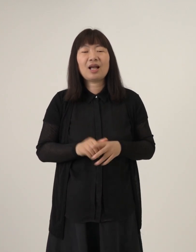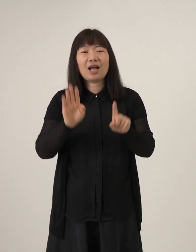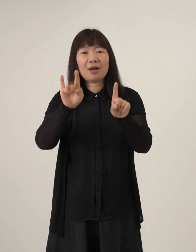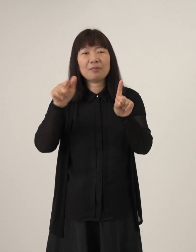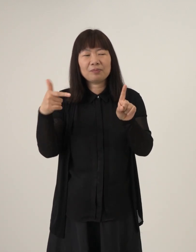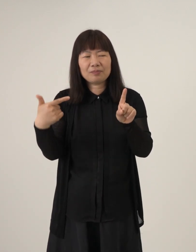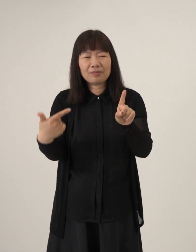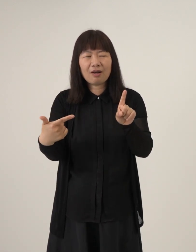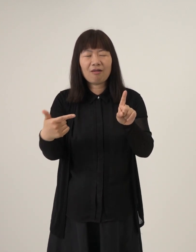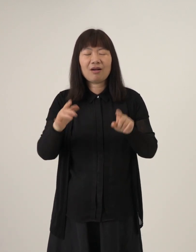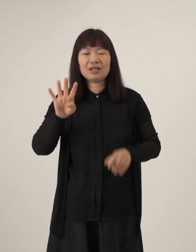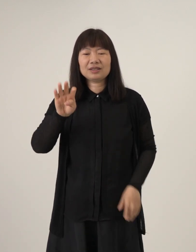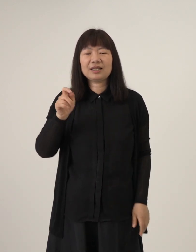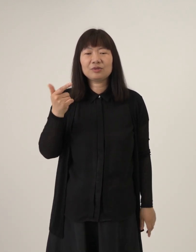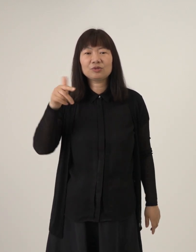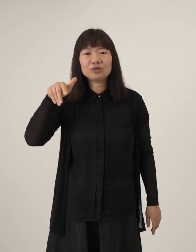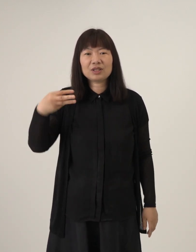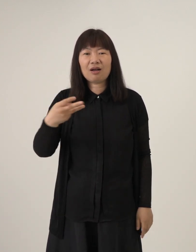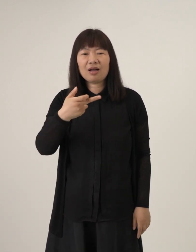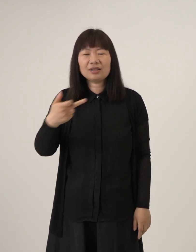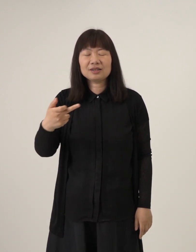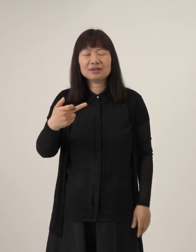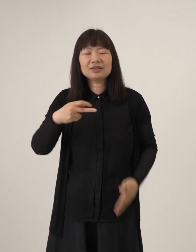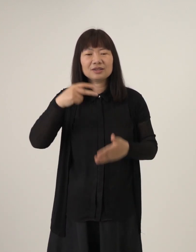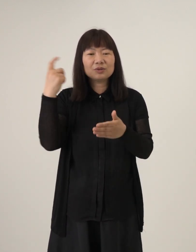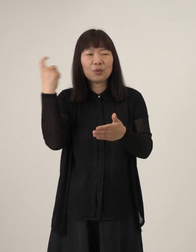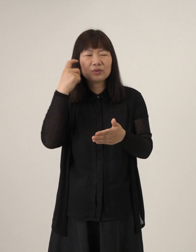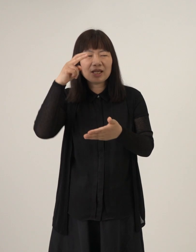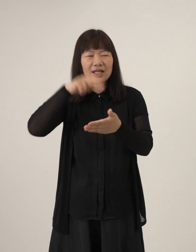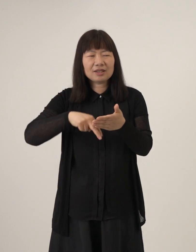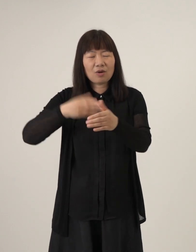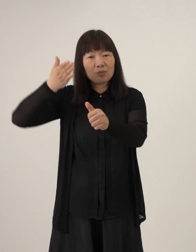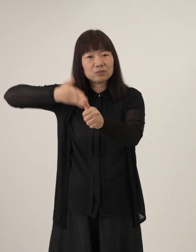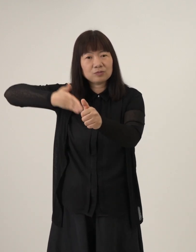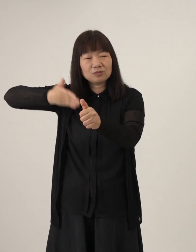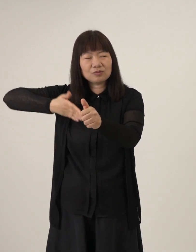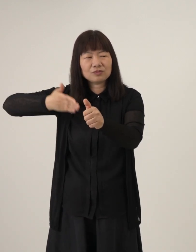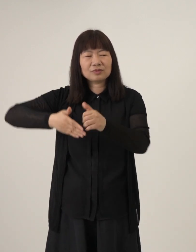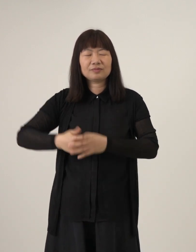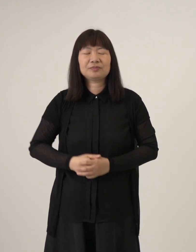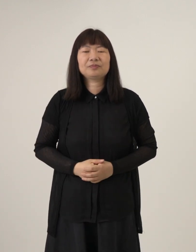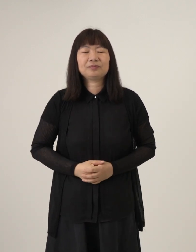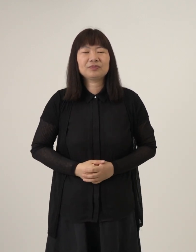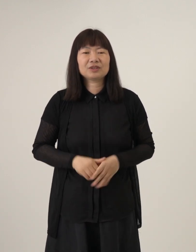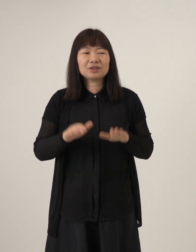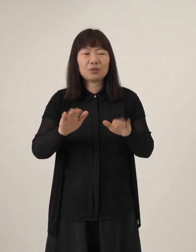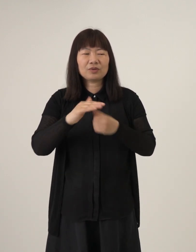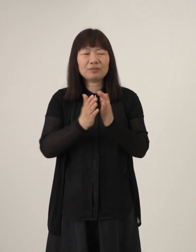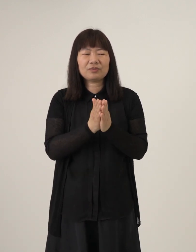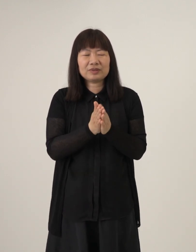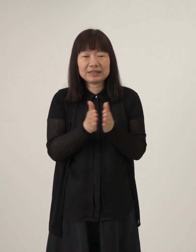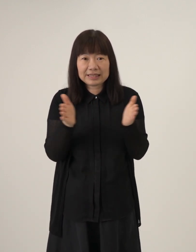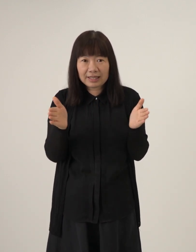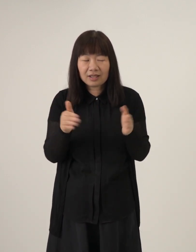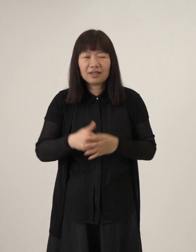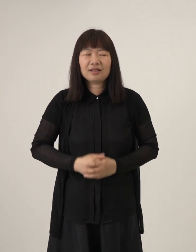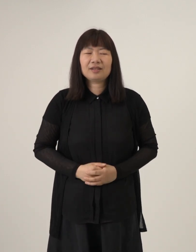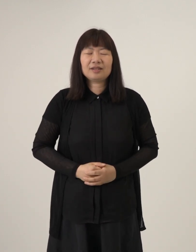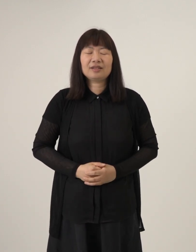한번 46절을 큰 소리로 다시 읽어보실까요? 46절만 오늘 본문